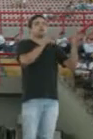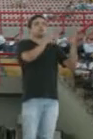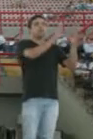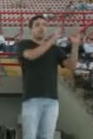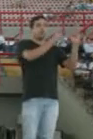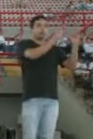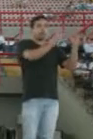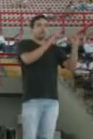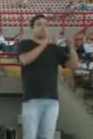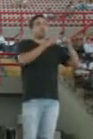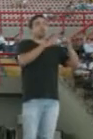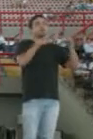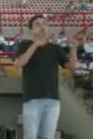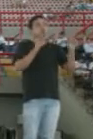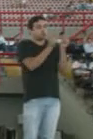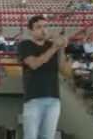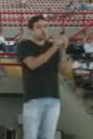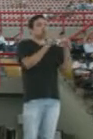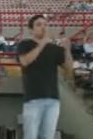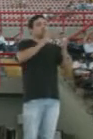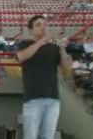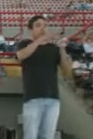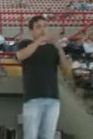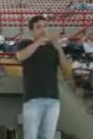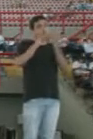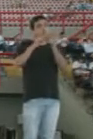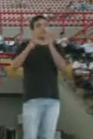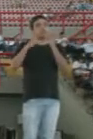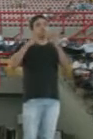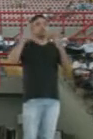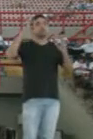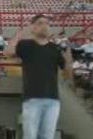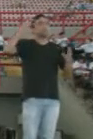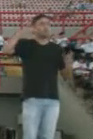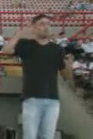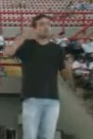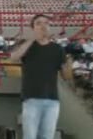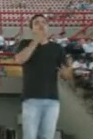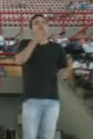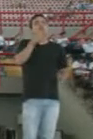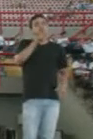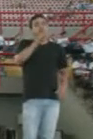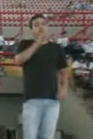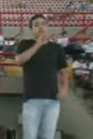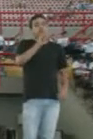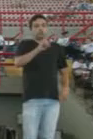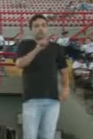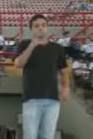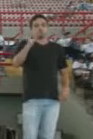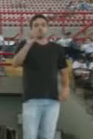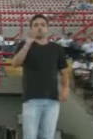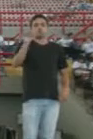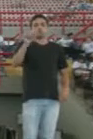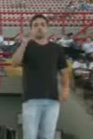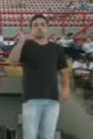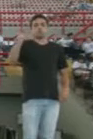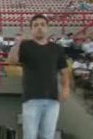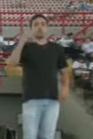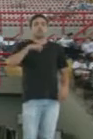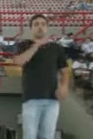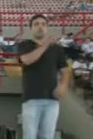e um E, porque tem uma vogal ao lado. Isso está lá numa música do Luiz Gonzaga, chamada o ABC